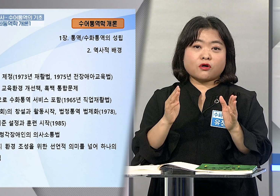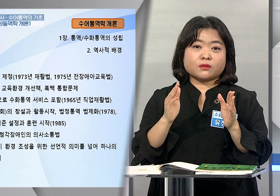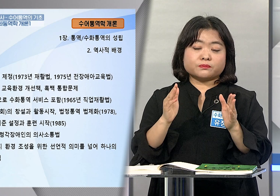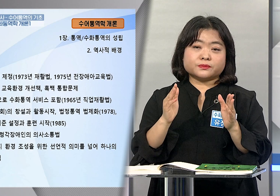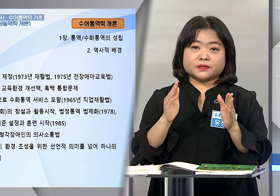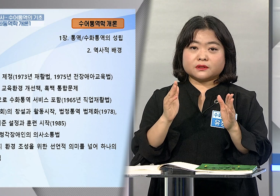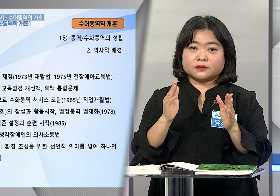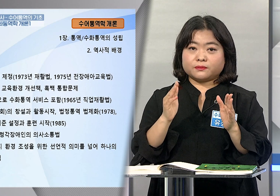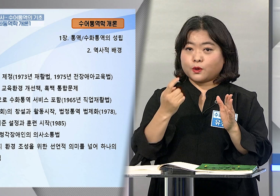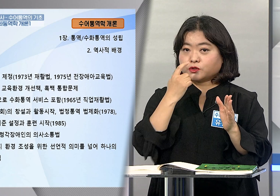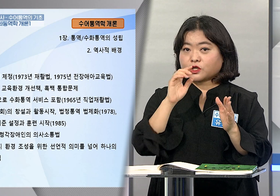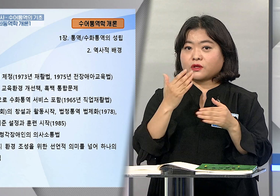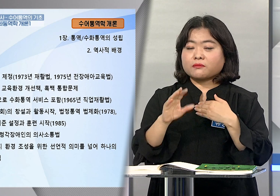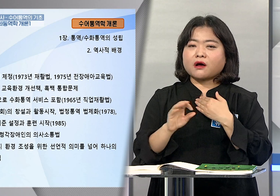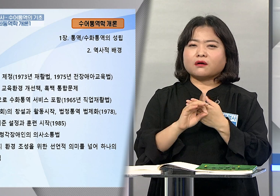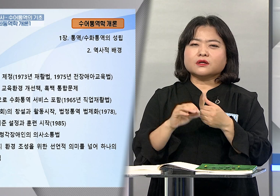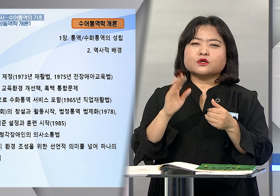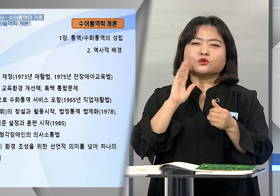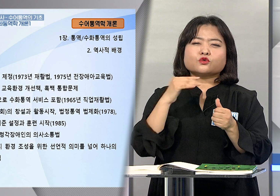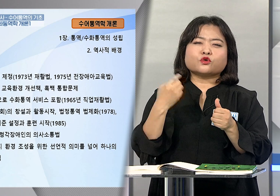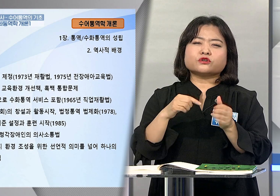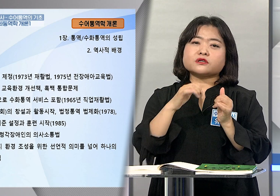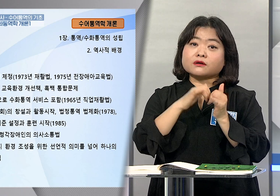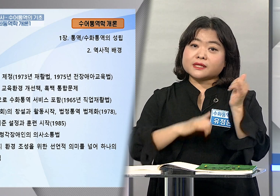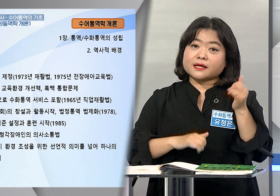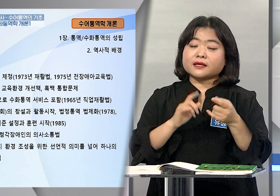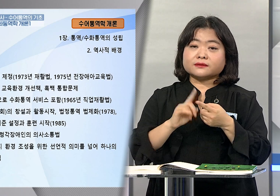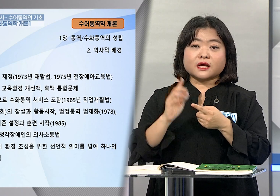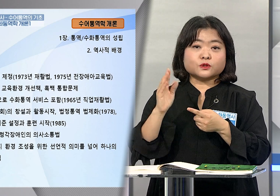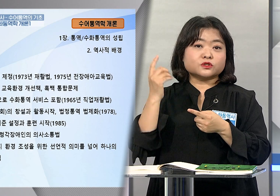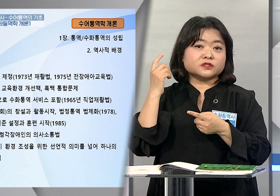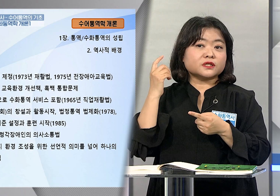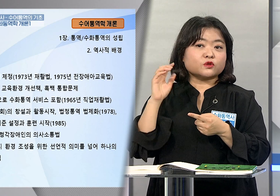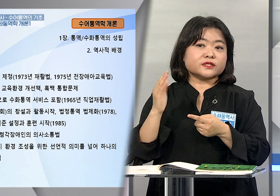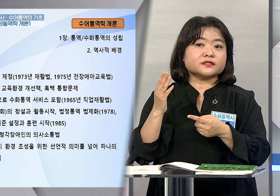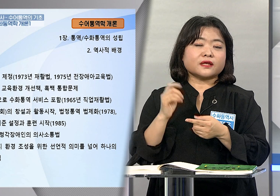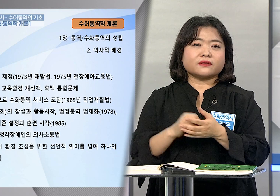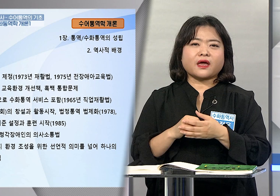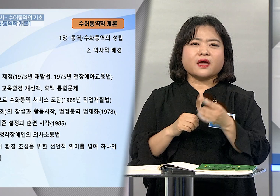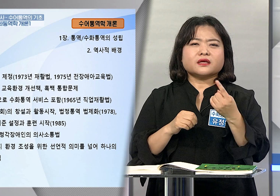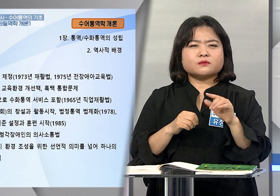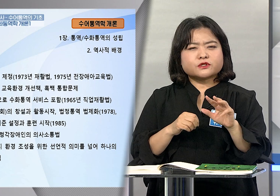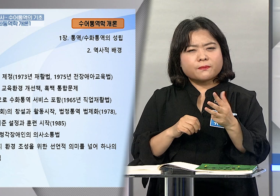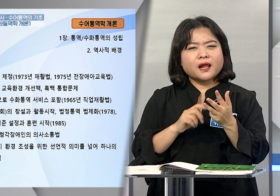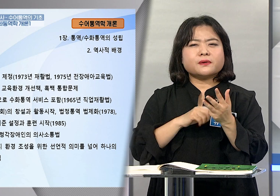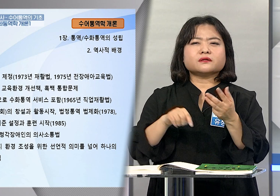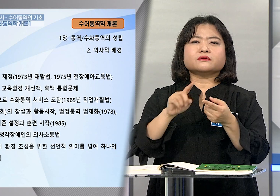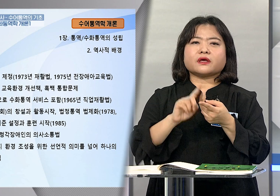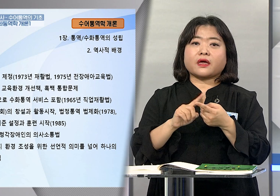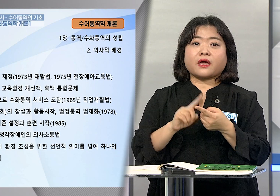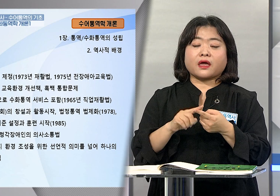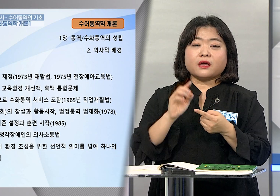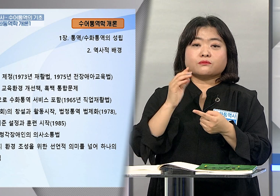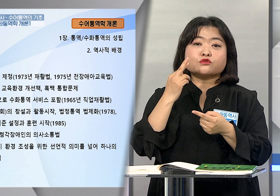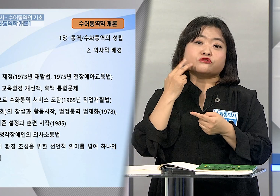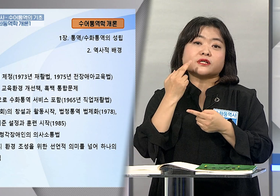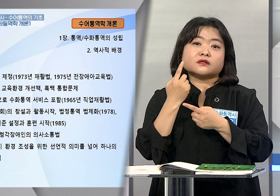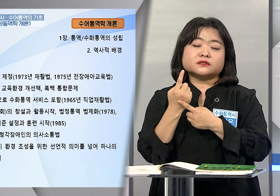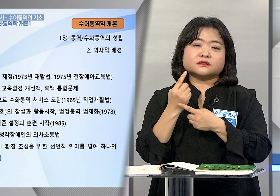이해라는 수업을 배우시게 되면 농교육의 역사에 대한 이야기도 듣게 되실 텐데 이미